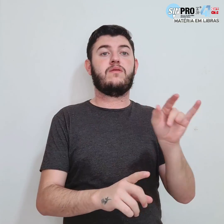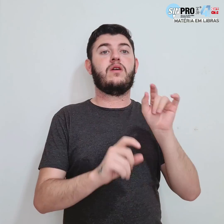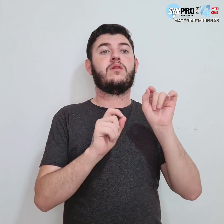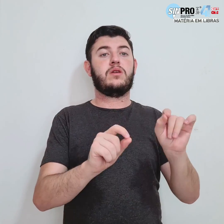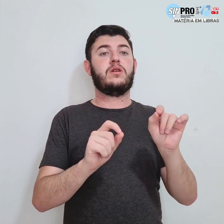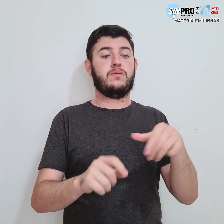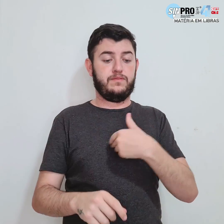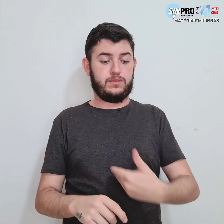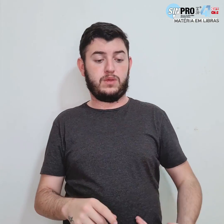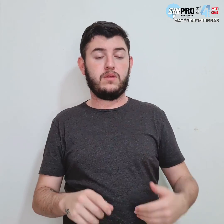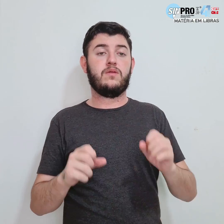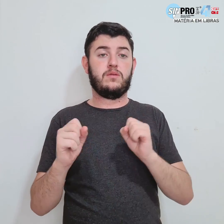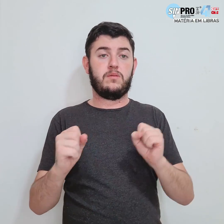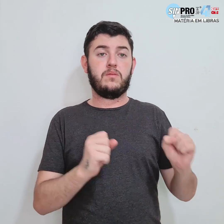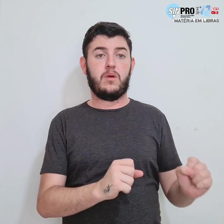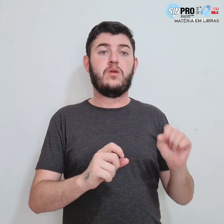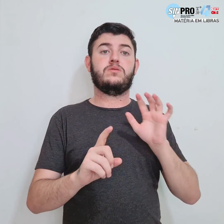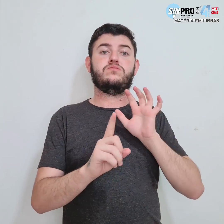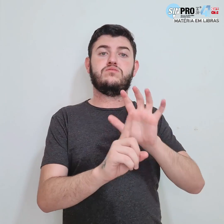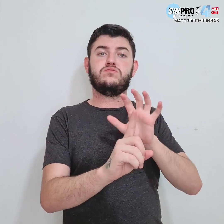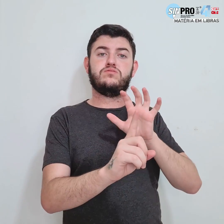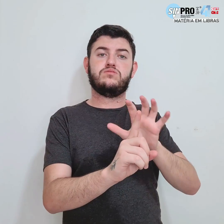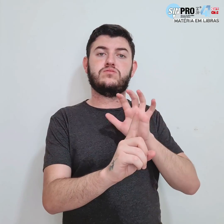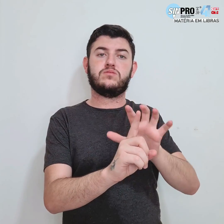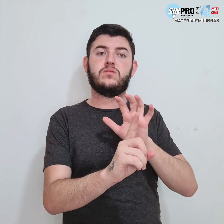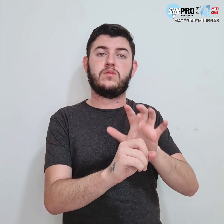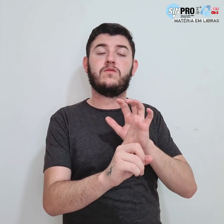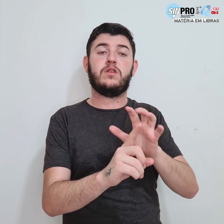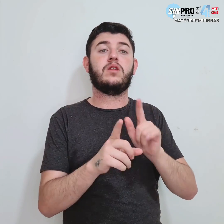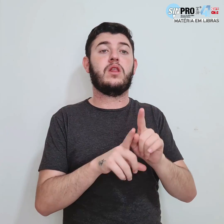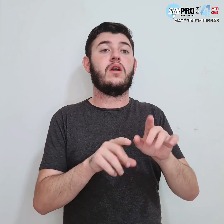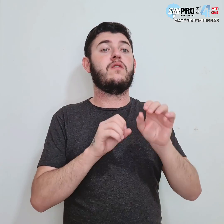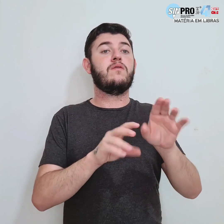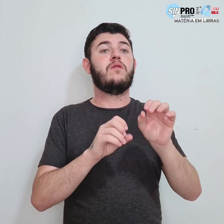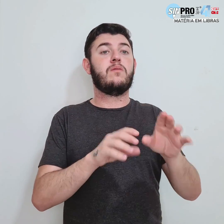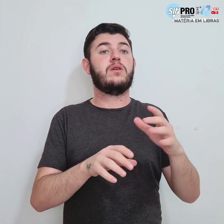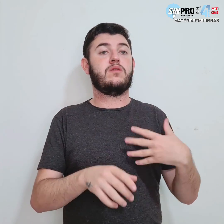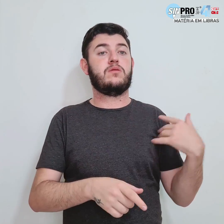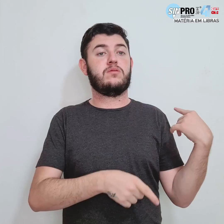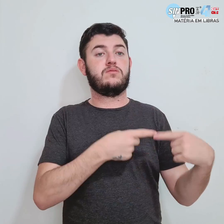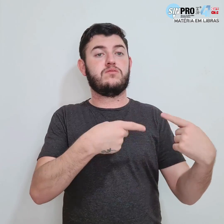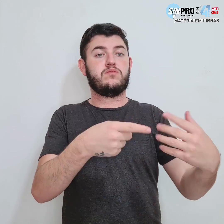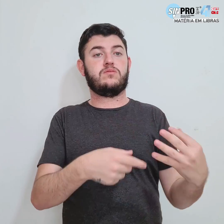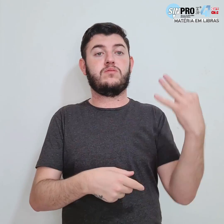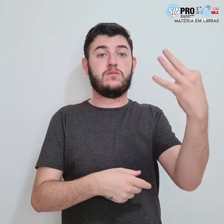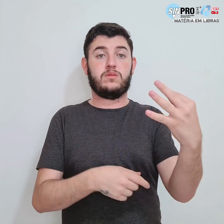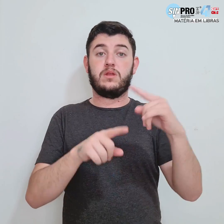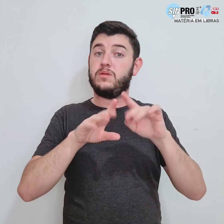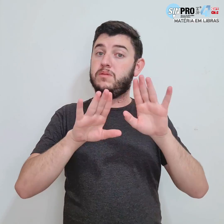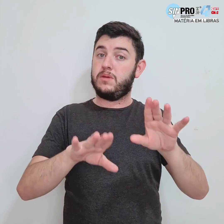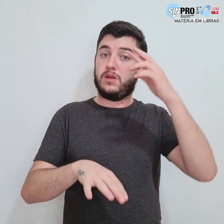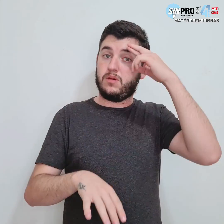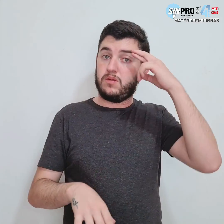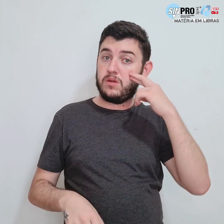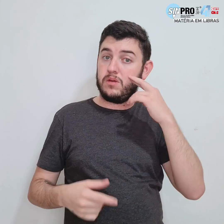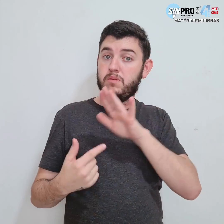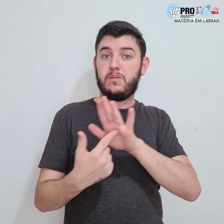quão intervencionista o Estado pode ou não ser na formação das novas gerações. Rosilene ressalta que, mais do que